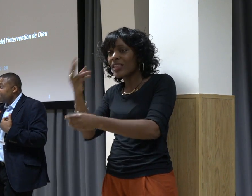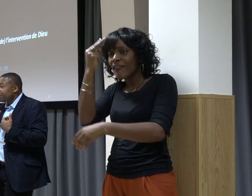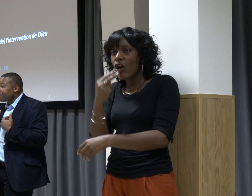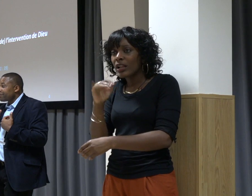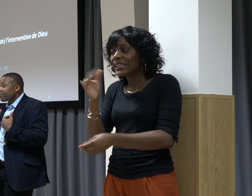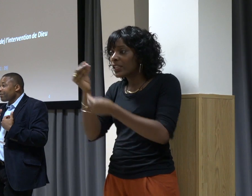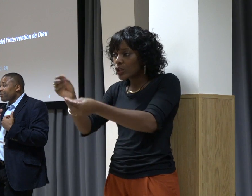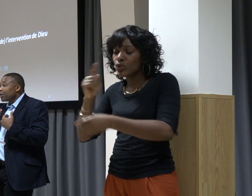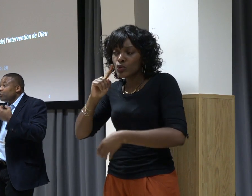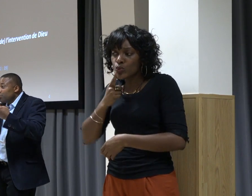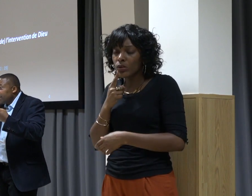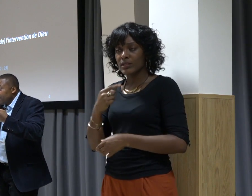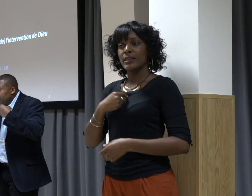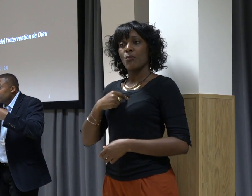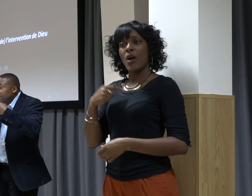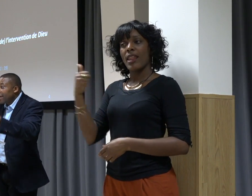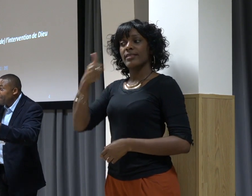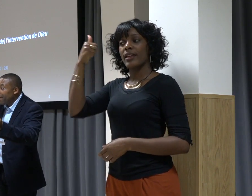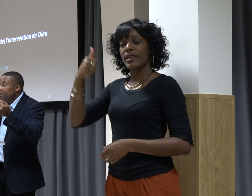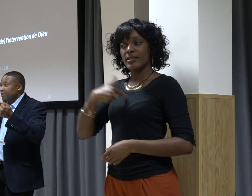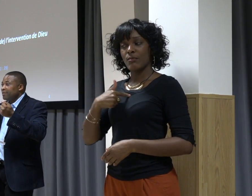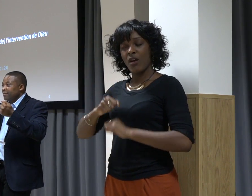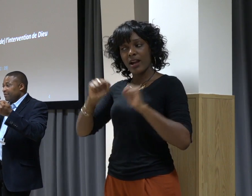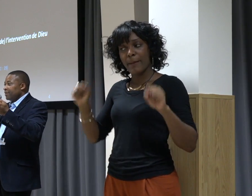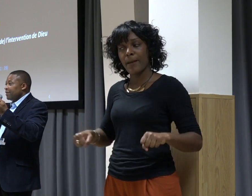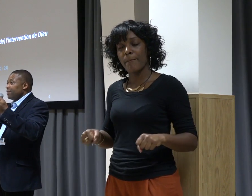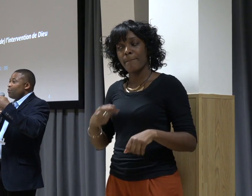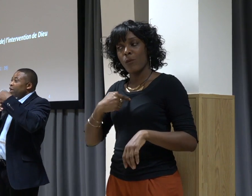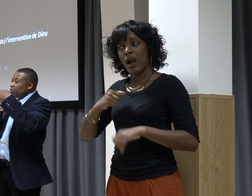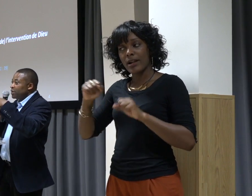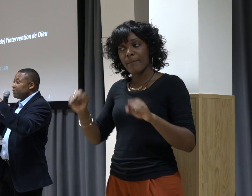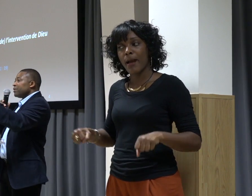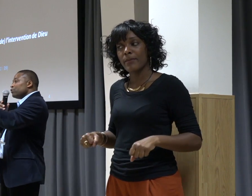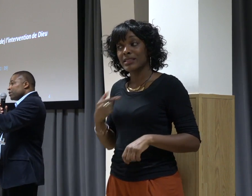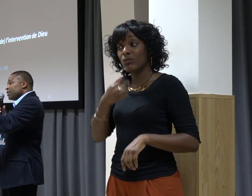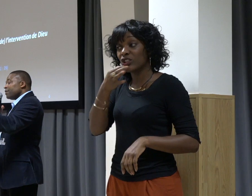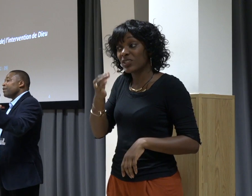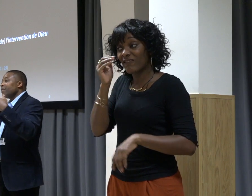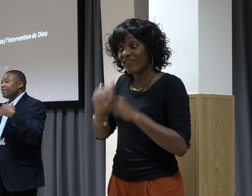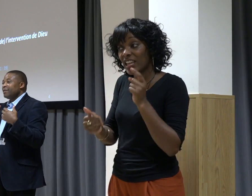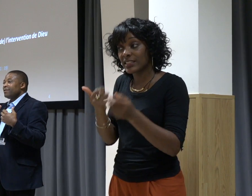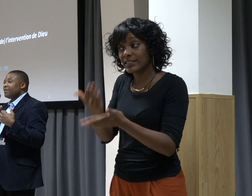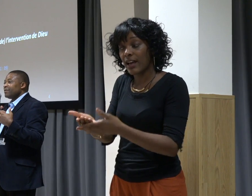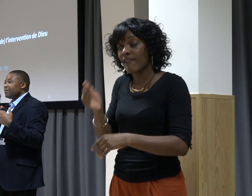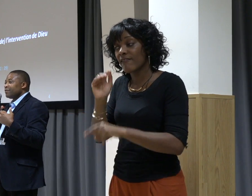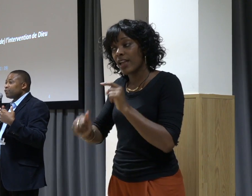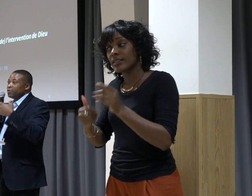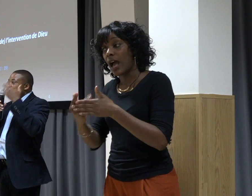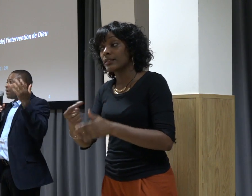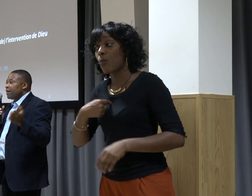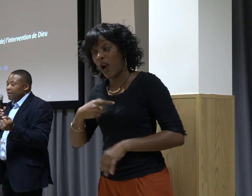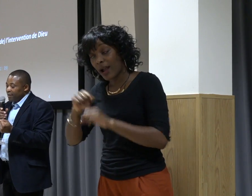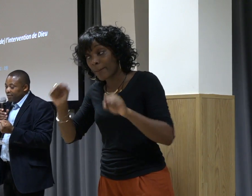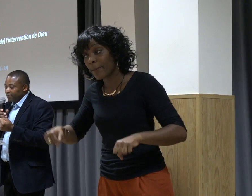l'Éternel? Je suis la personne qui est capable. Moi qui te dis, fais ceci, je ne te